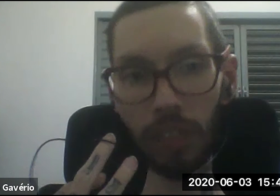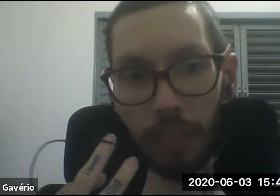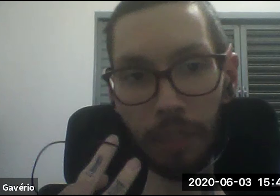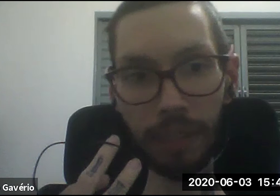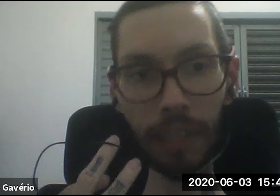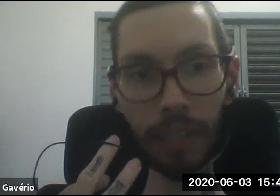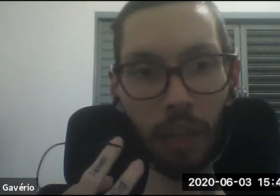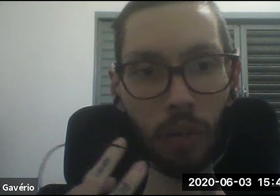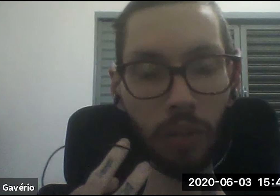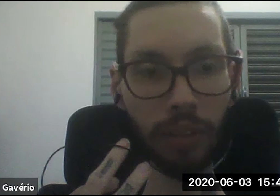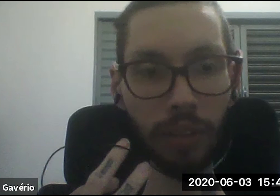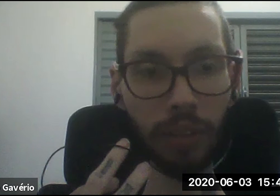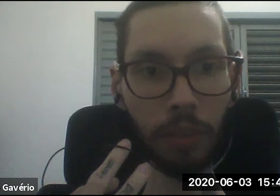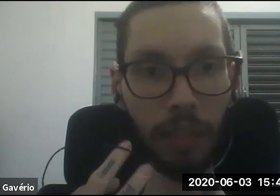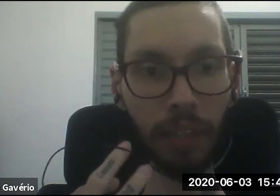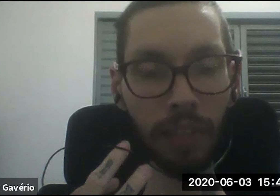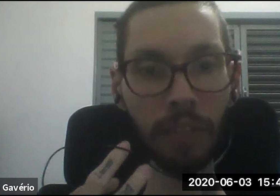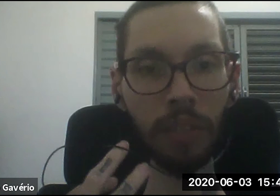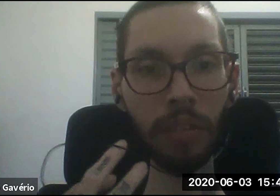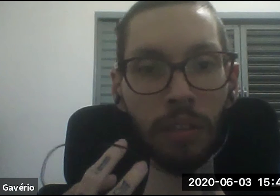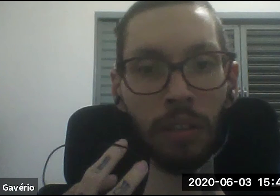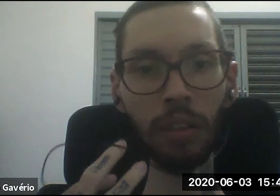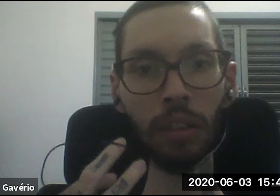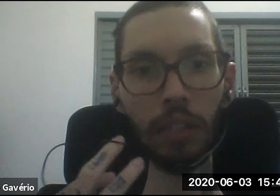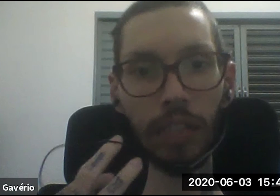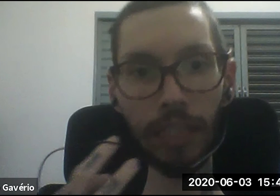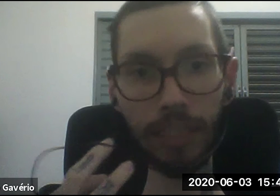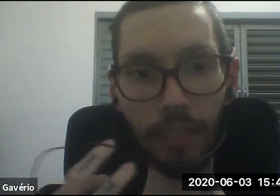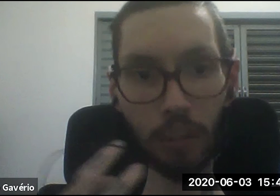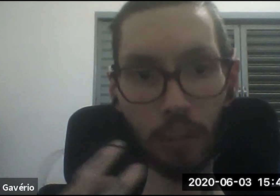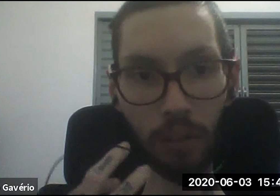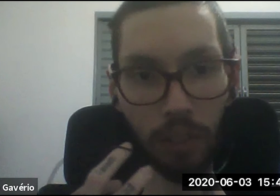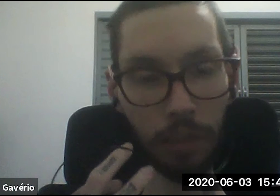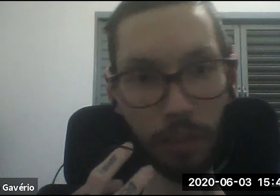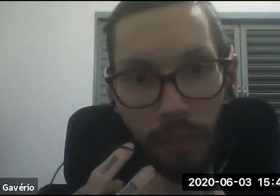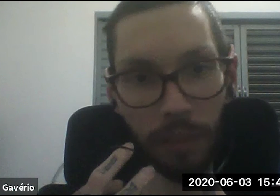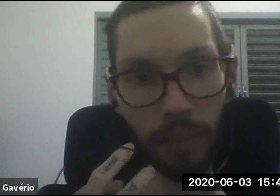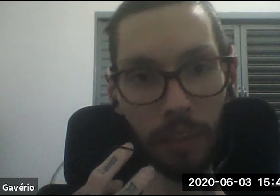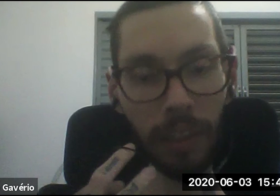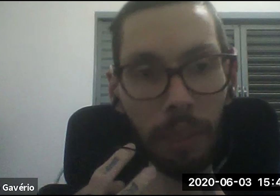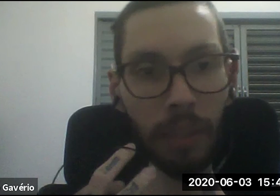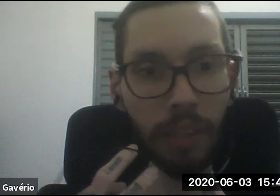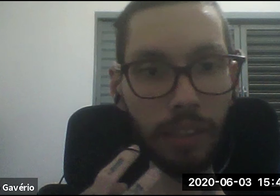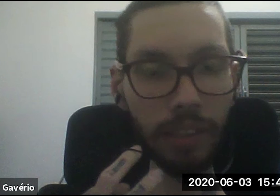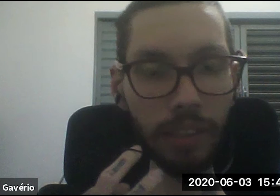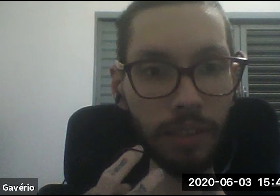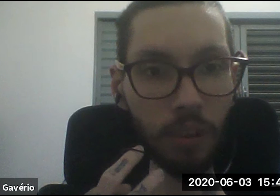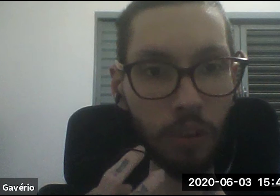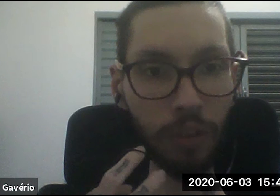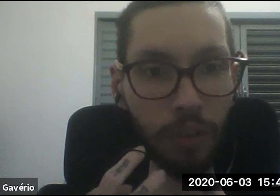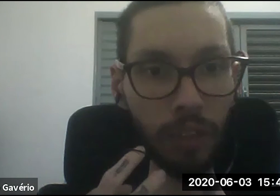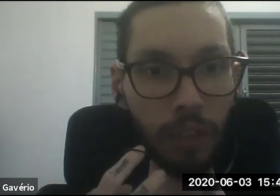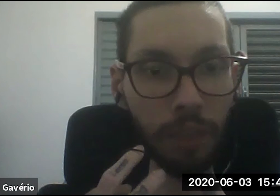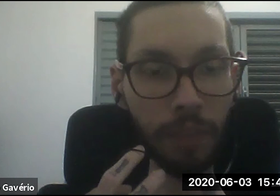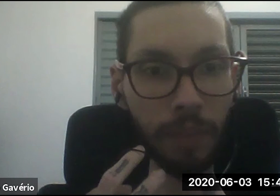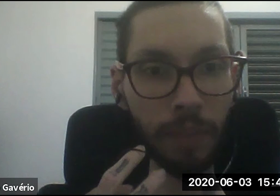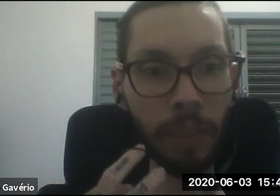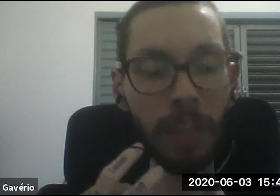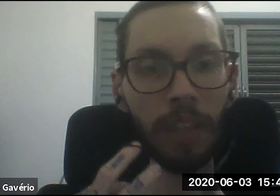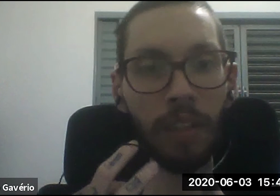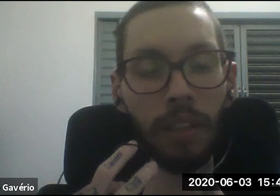Eu posso tentar pensar algo em cima da questão e também ouvir